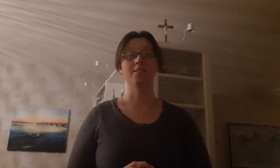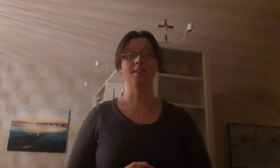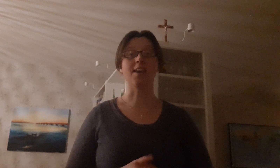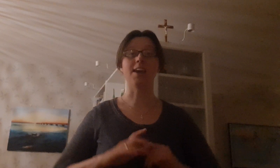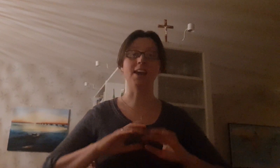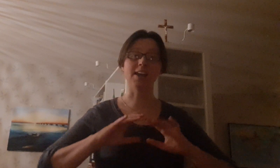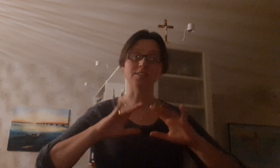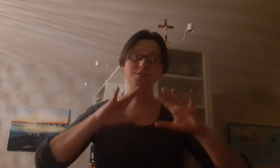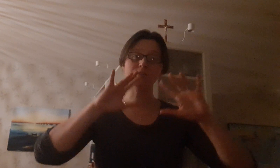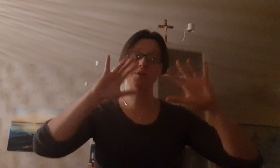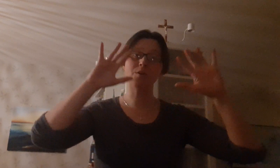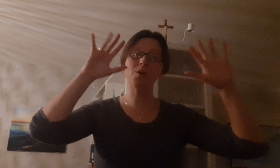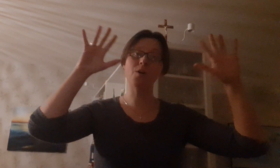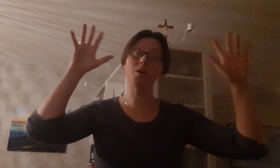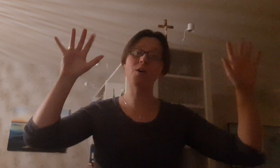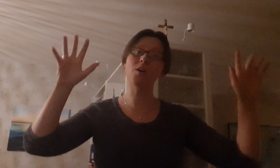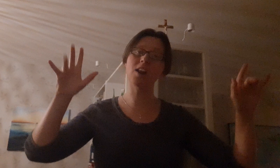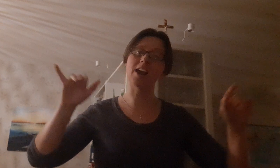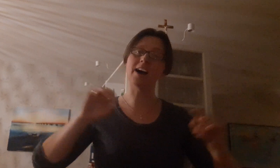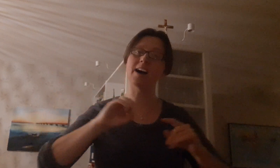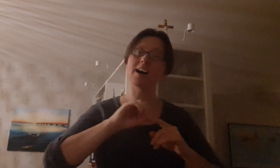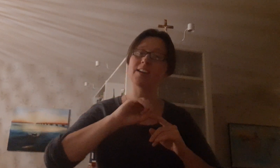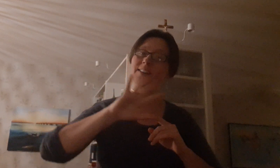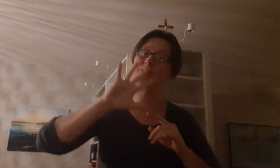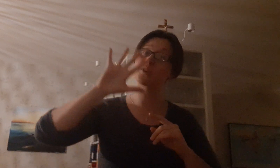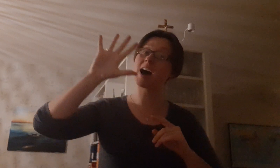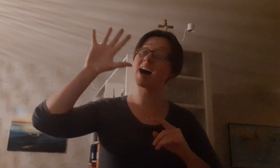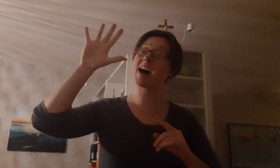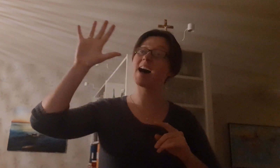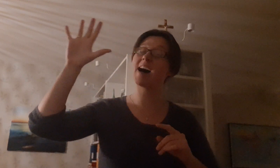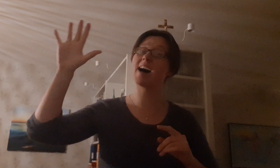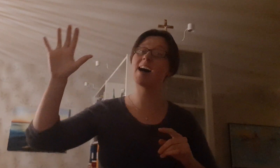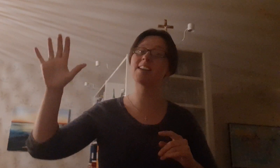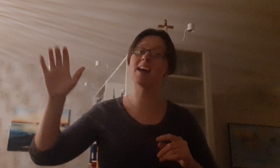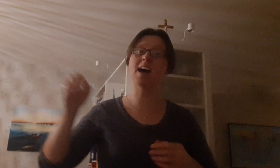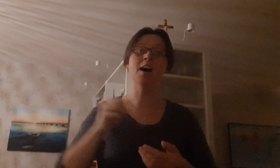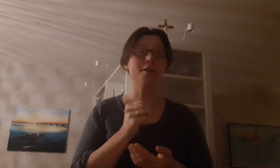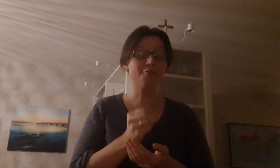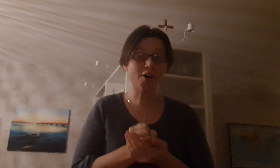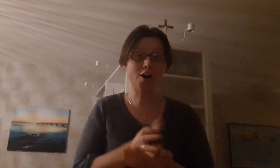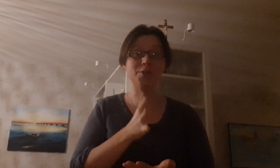Det strålar en stjärna för